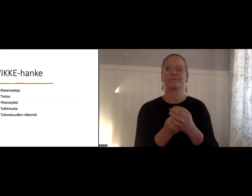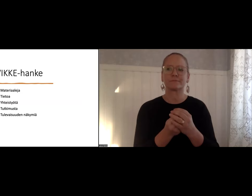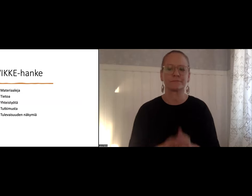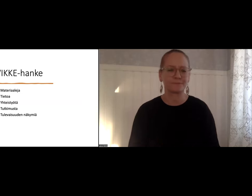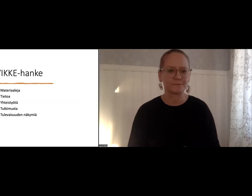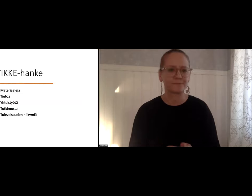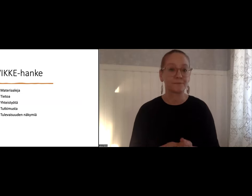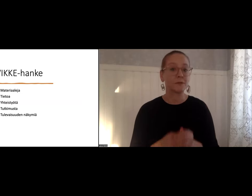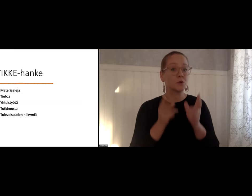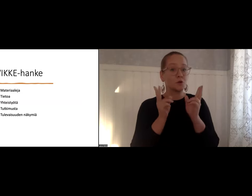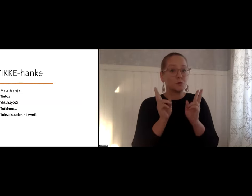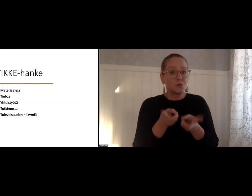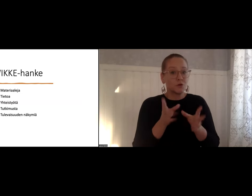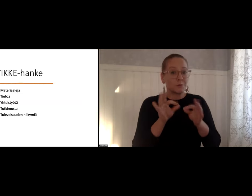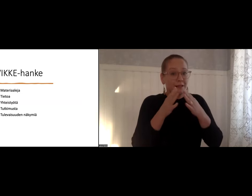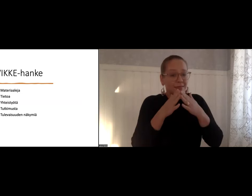eri tahojen kanssa.